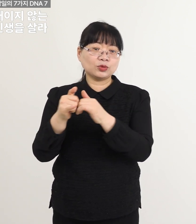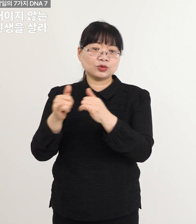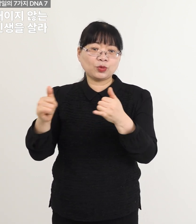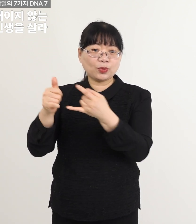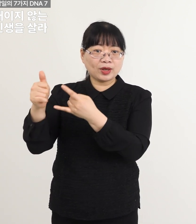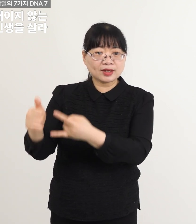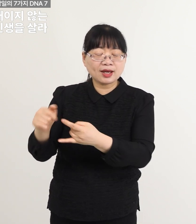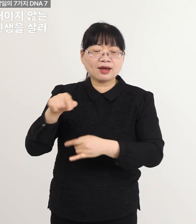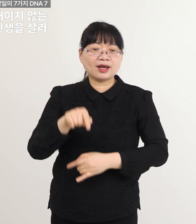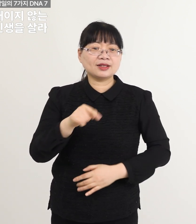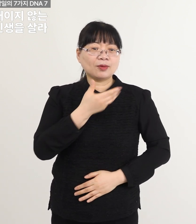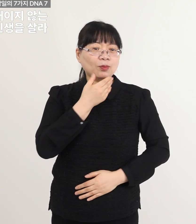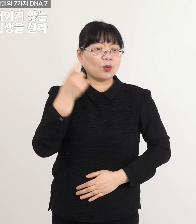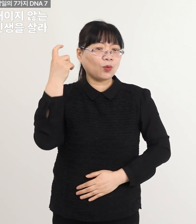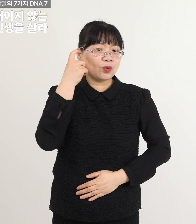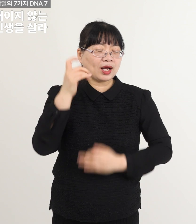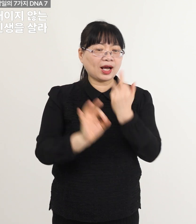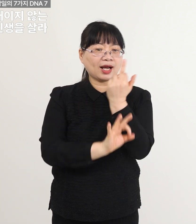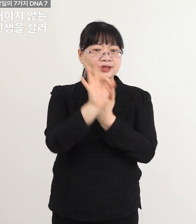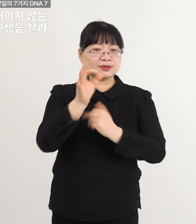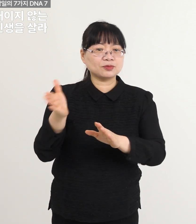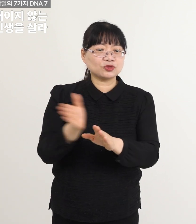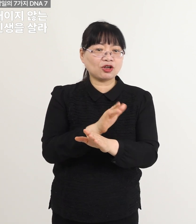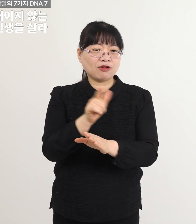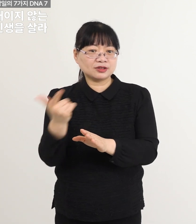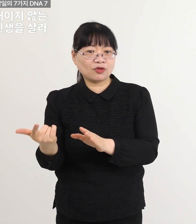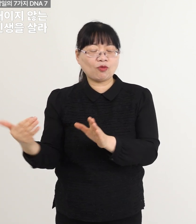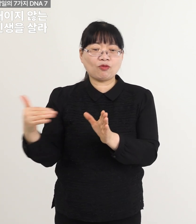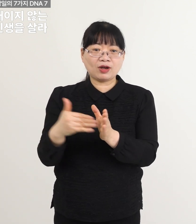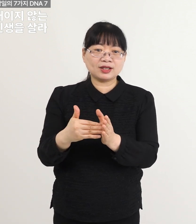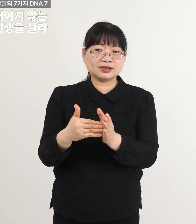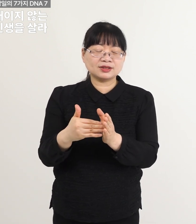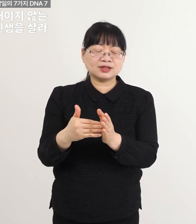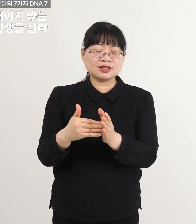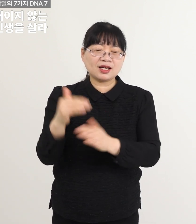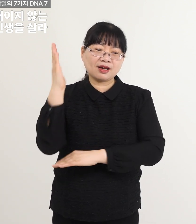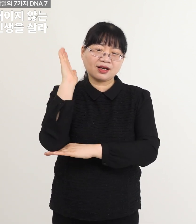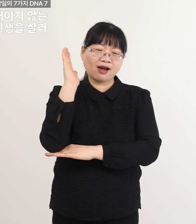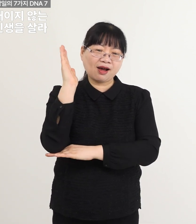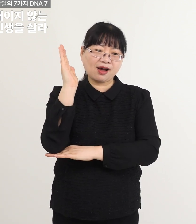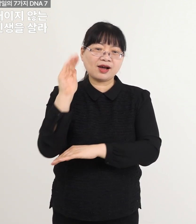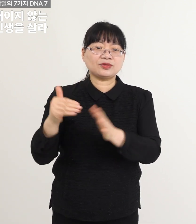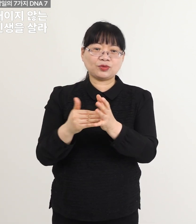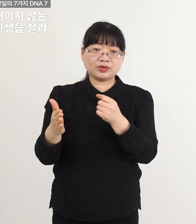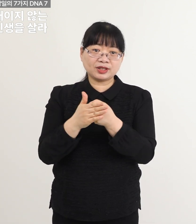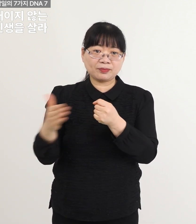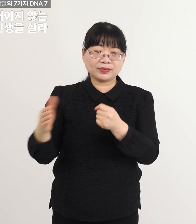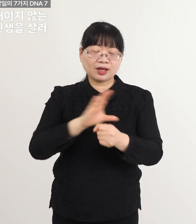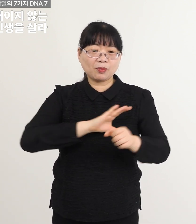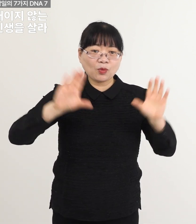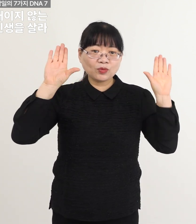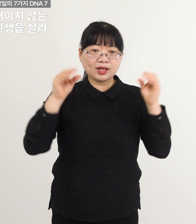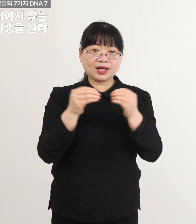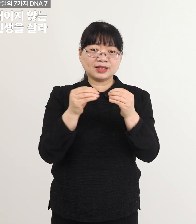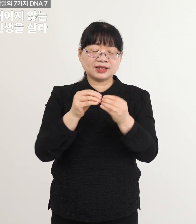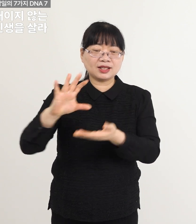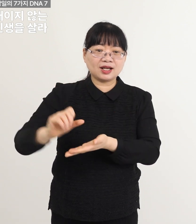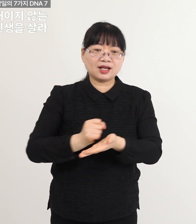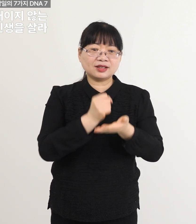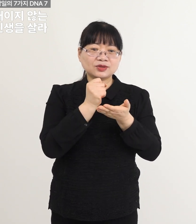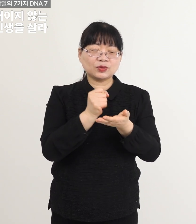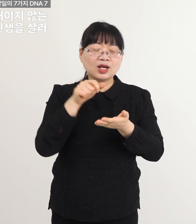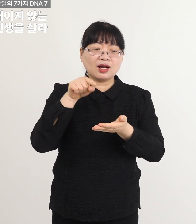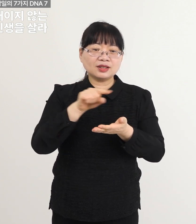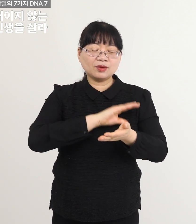유대인들에게 이 복음이 아침부터 저녁까지 강론이 되어서 모세의 글들을 통해